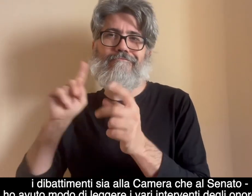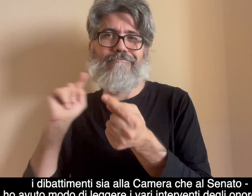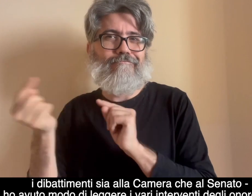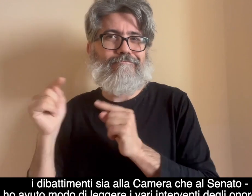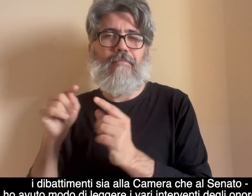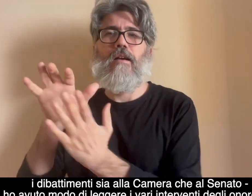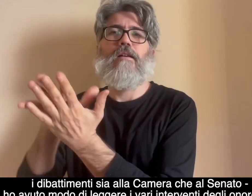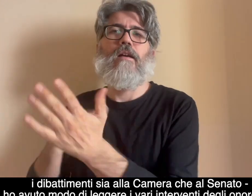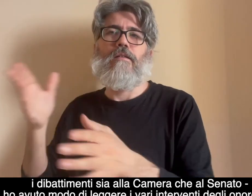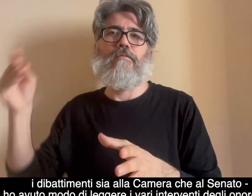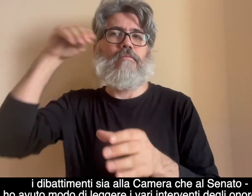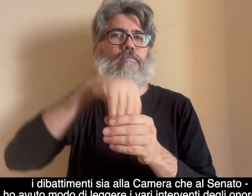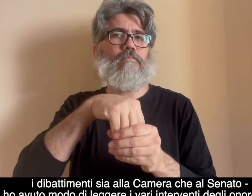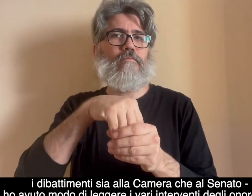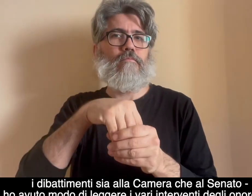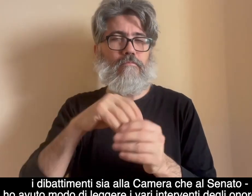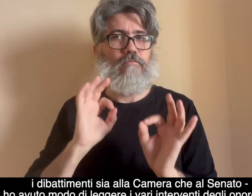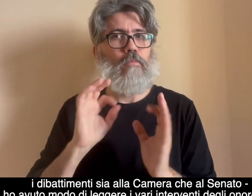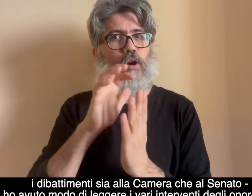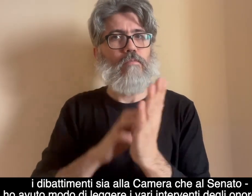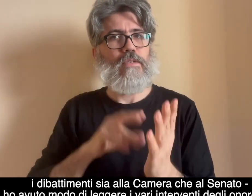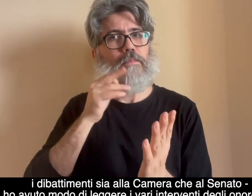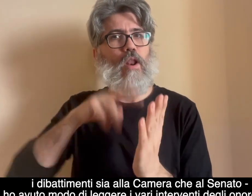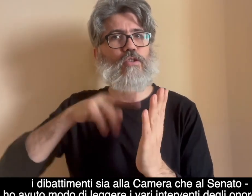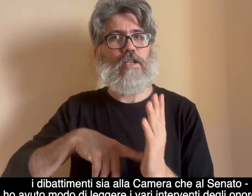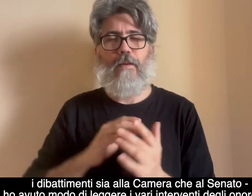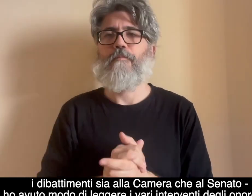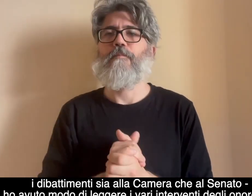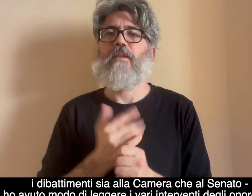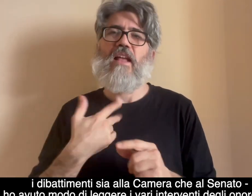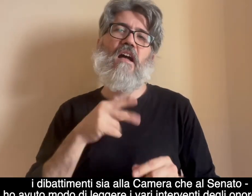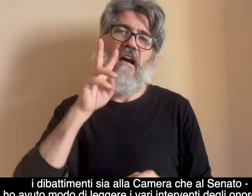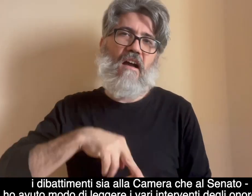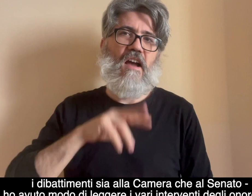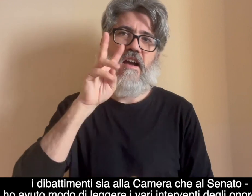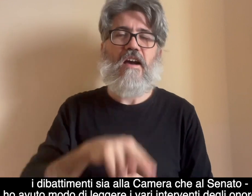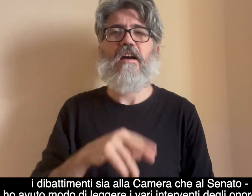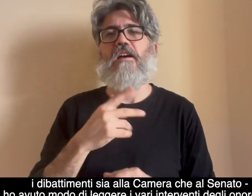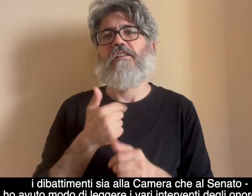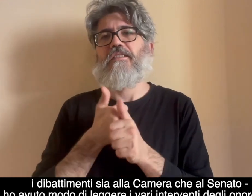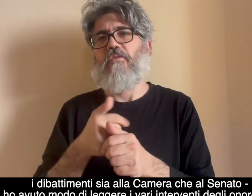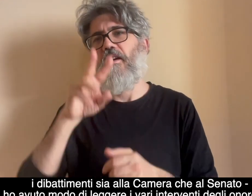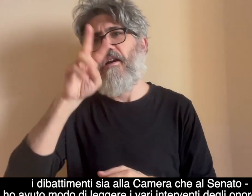senato che erano tutti all'interno di questo sito e si potevano leggere e avuto modo di vedere tutti i vari interventi